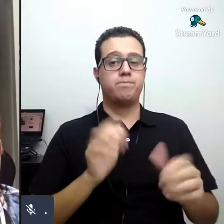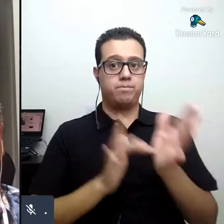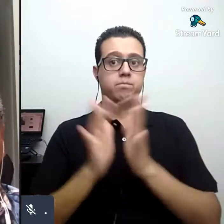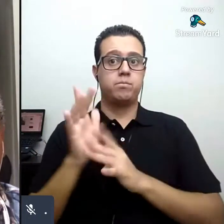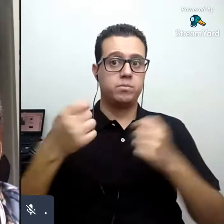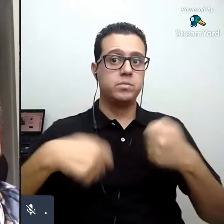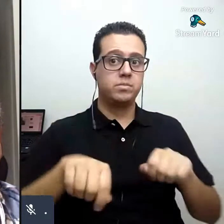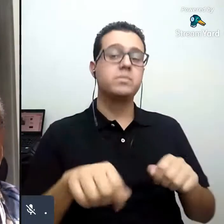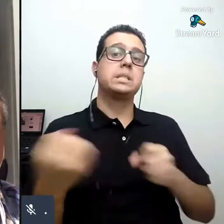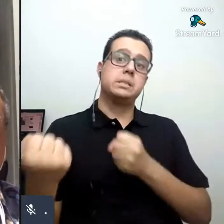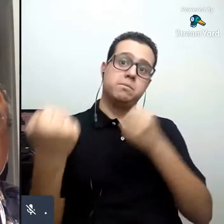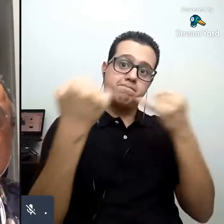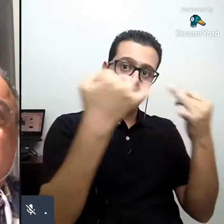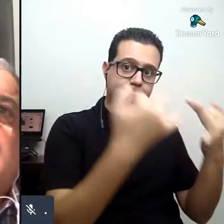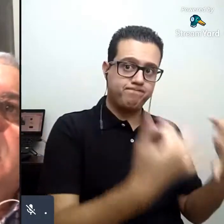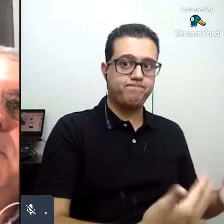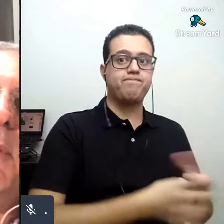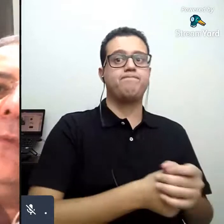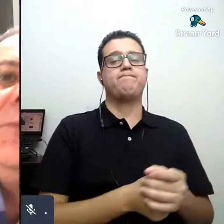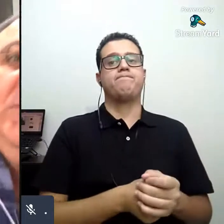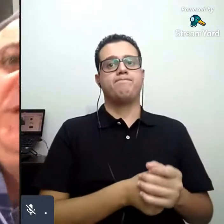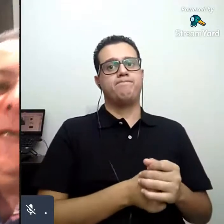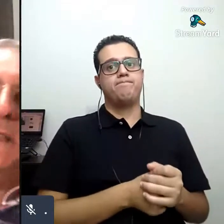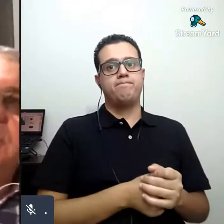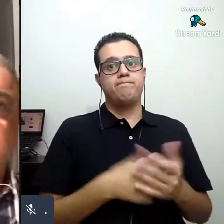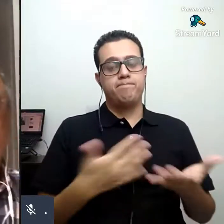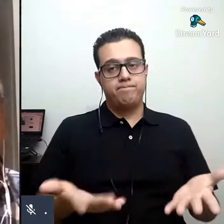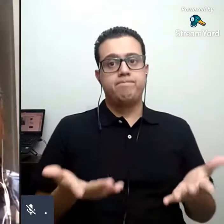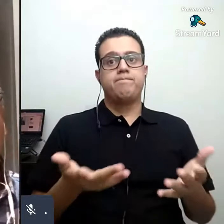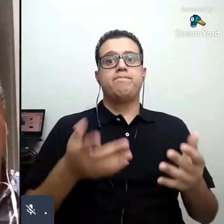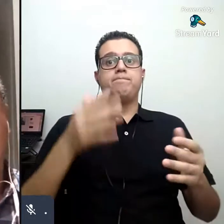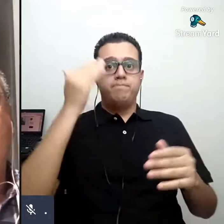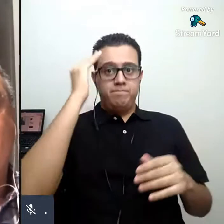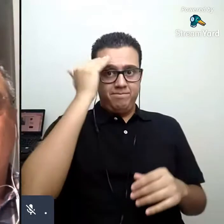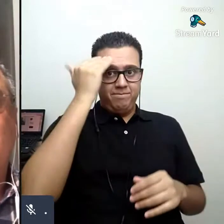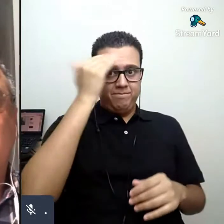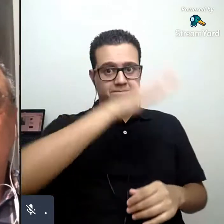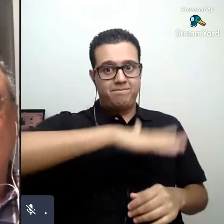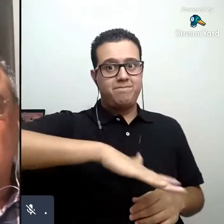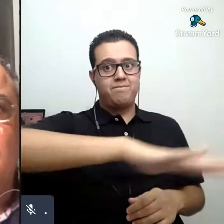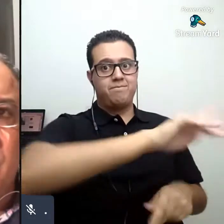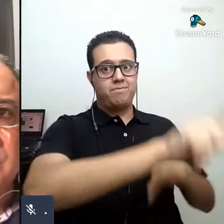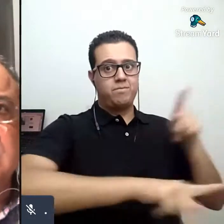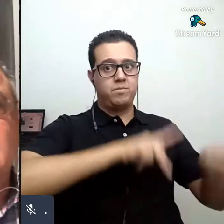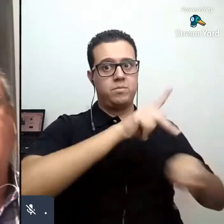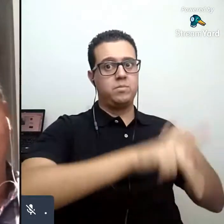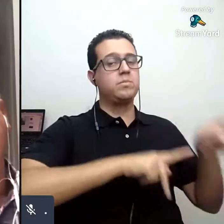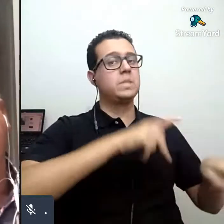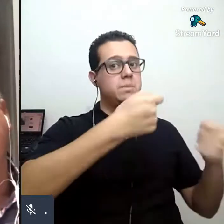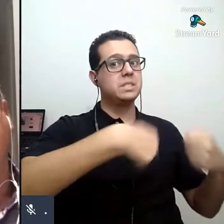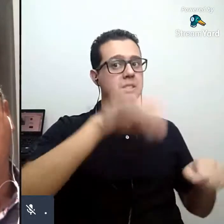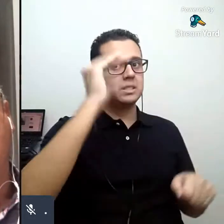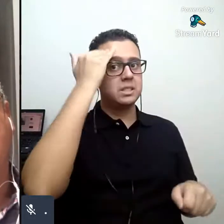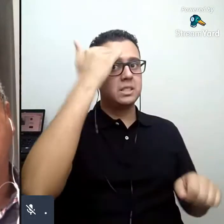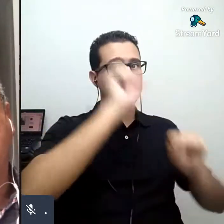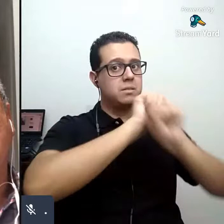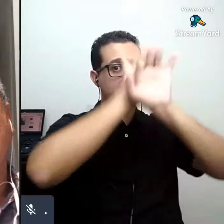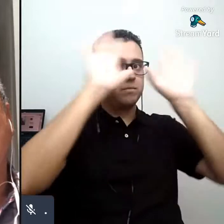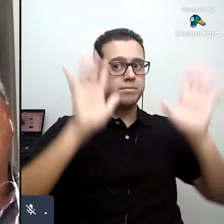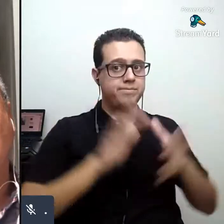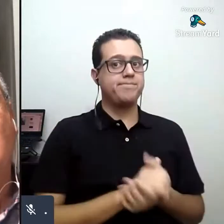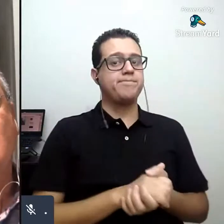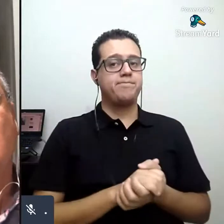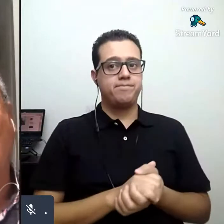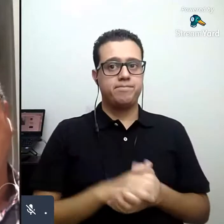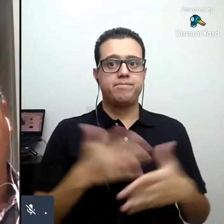rota do entendimento daquele povo de quem ele é. todo o povo certamente não seria